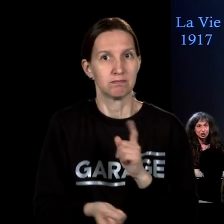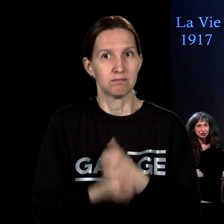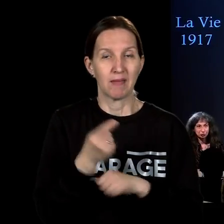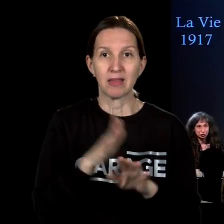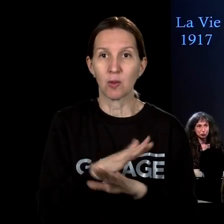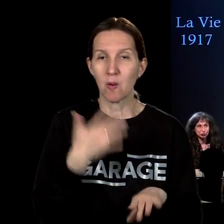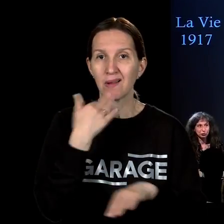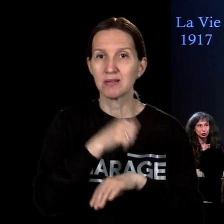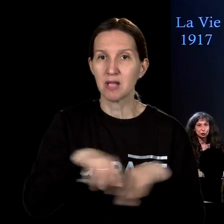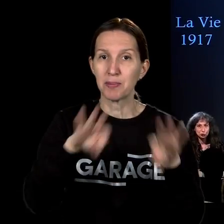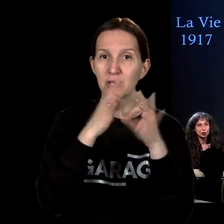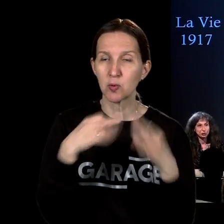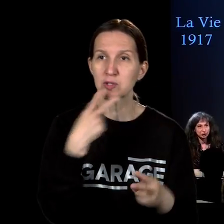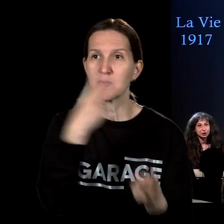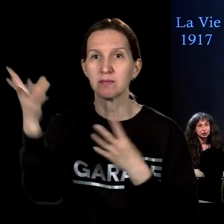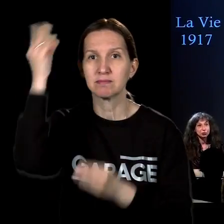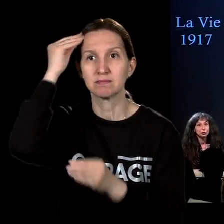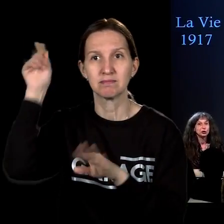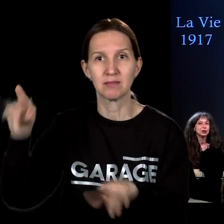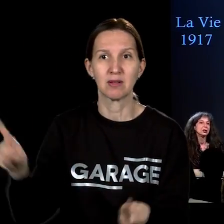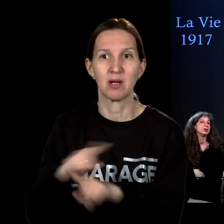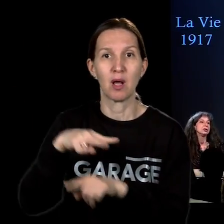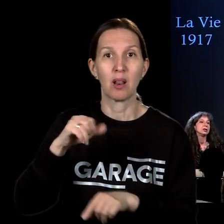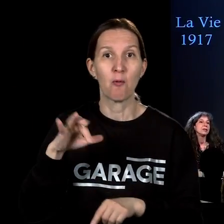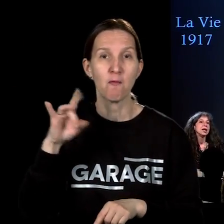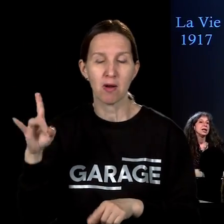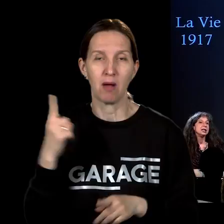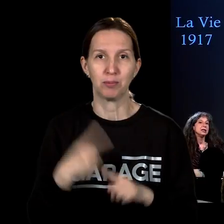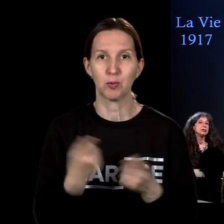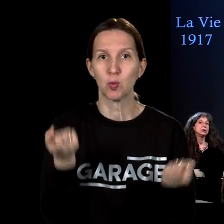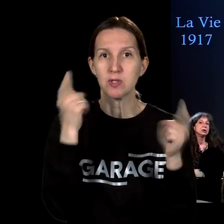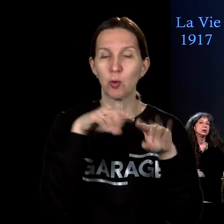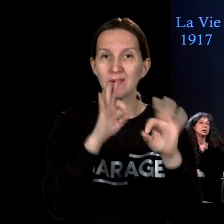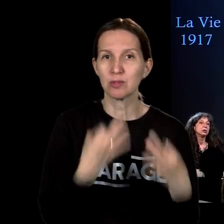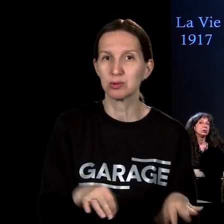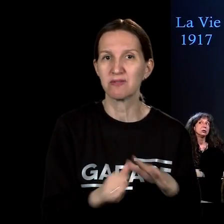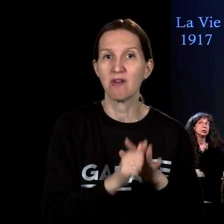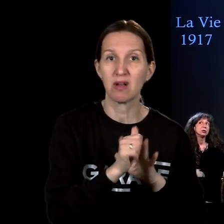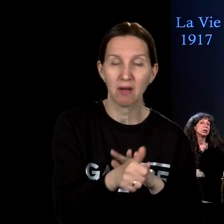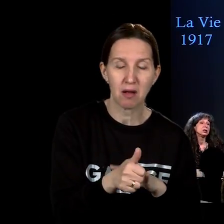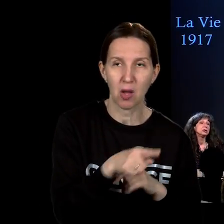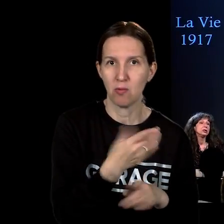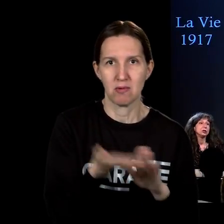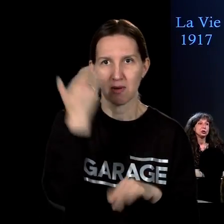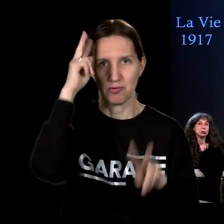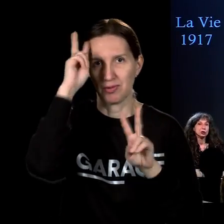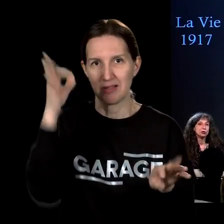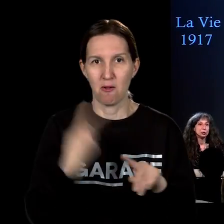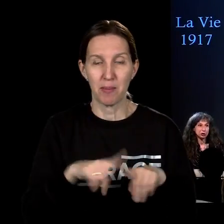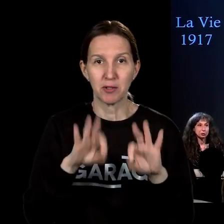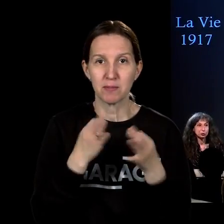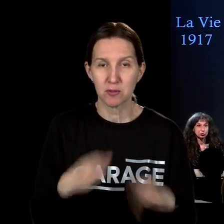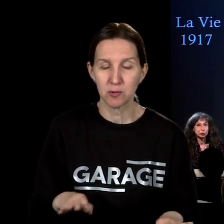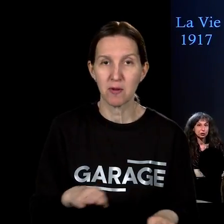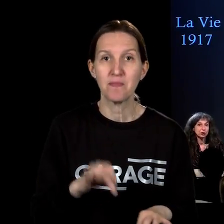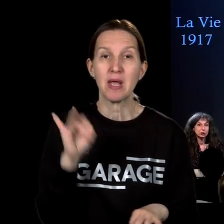искусство, которое он смотрит в Лувре, но еще и авангард, о котором он не догадывался. И у Пикассо две вещи его потрясают.